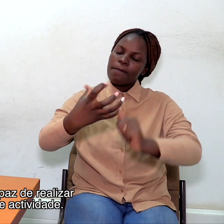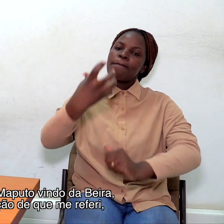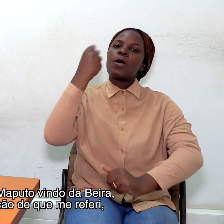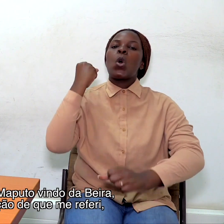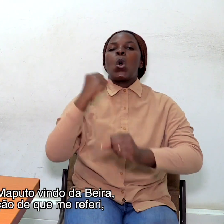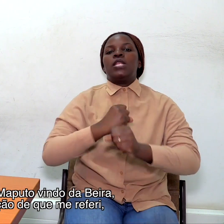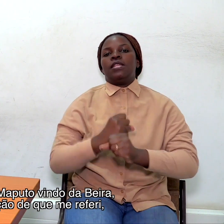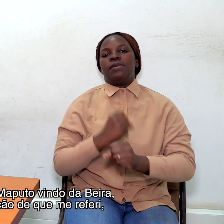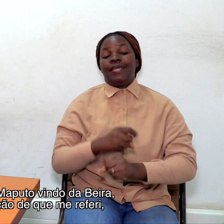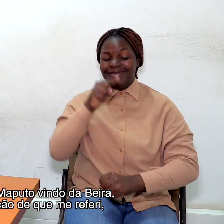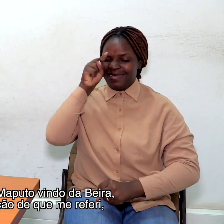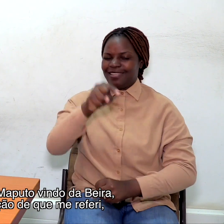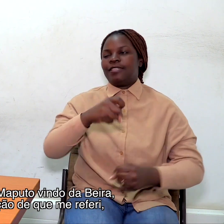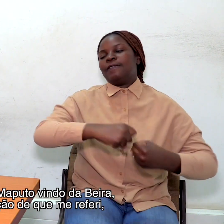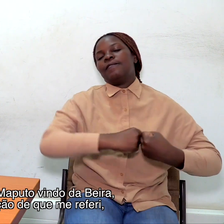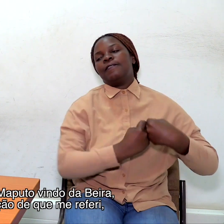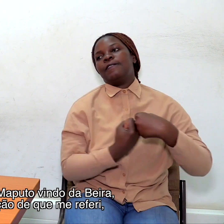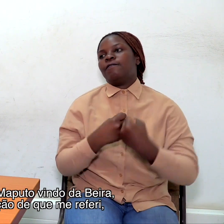trabalho. Quando